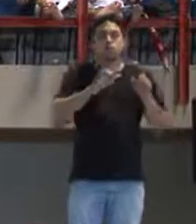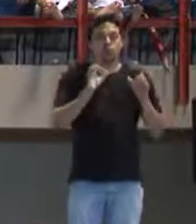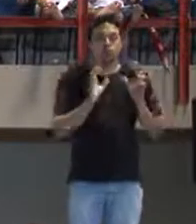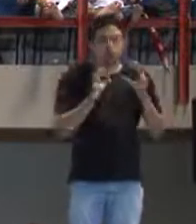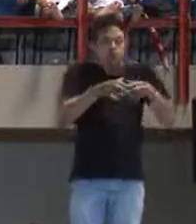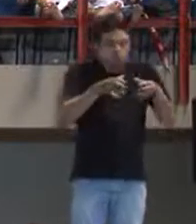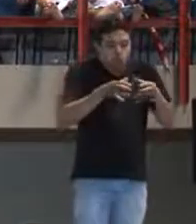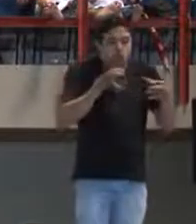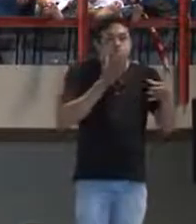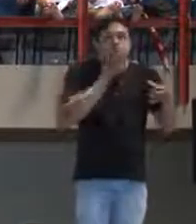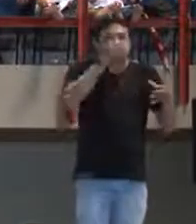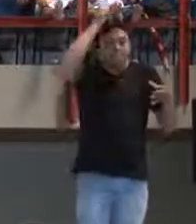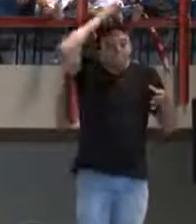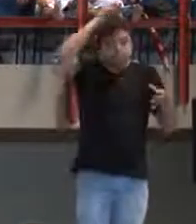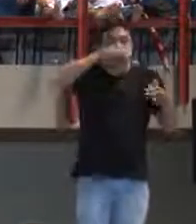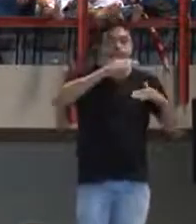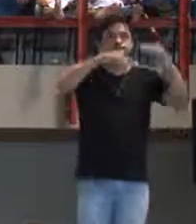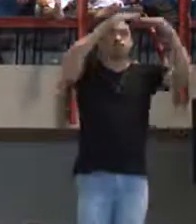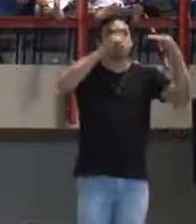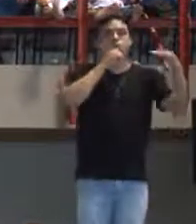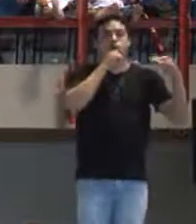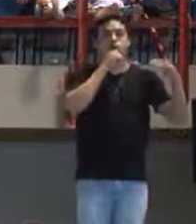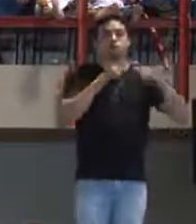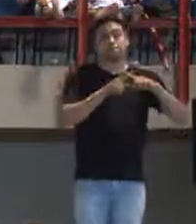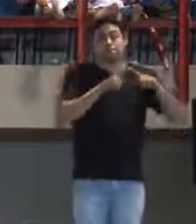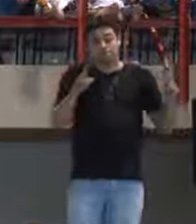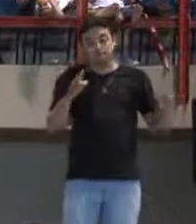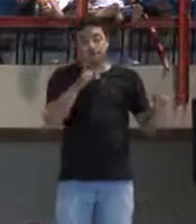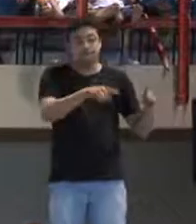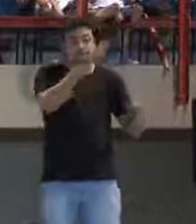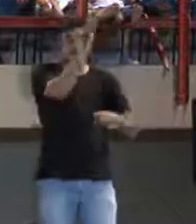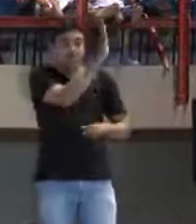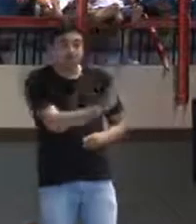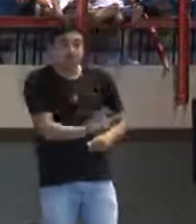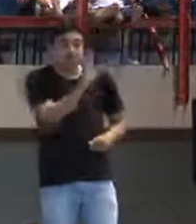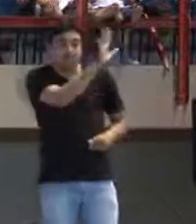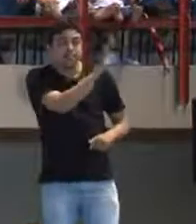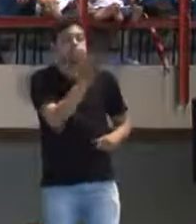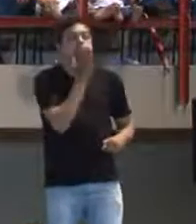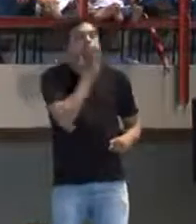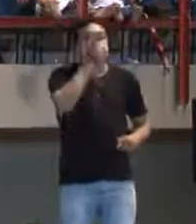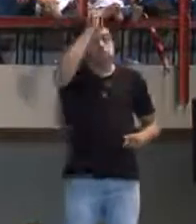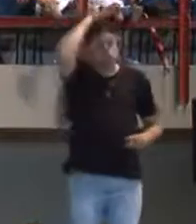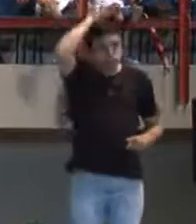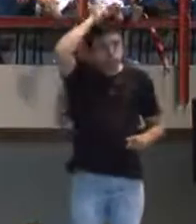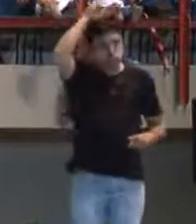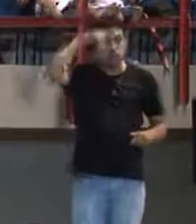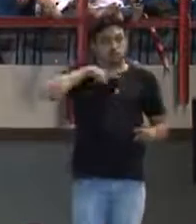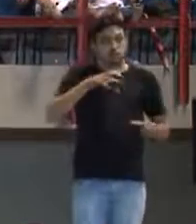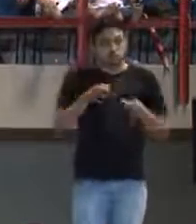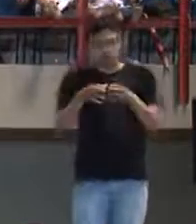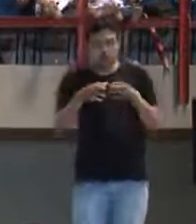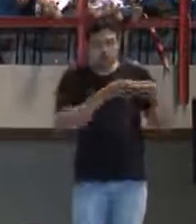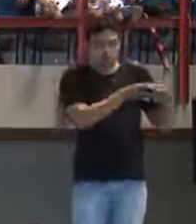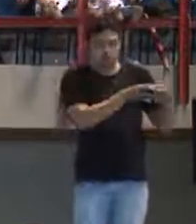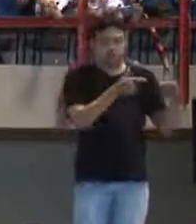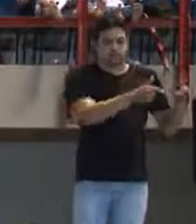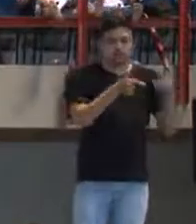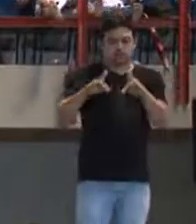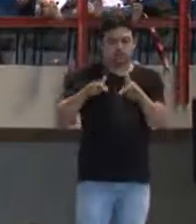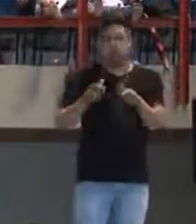evoluídas. Atenção, sociedade indígena brasileira tem divisão de trabalho, gente. Homem